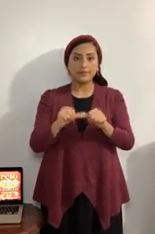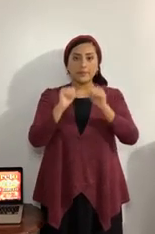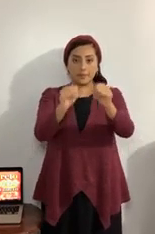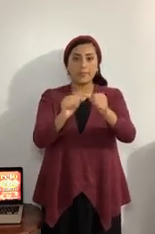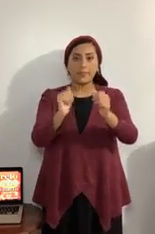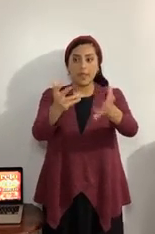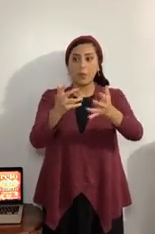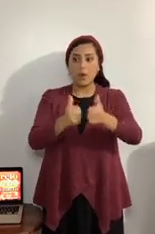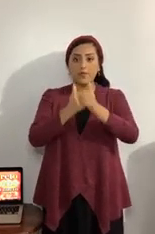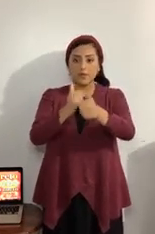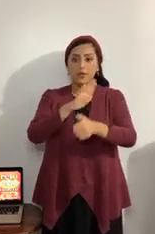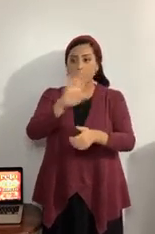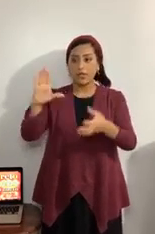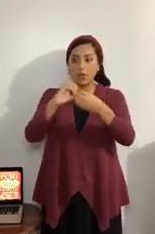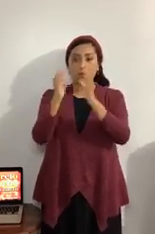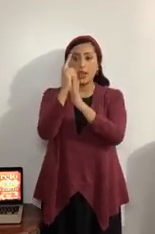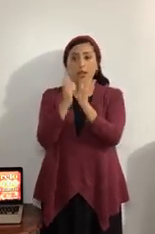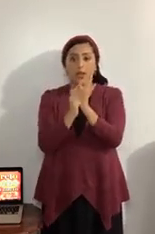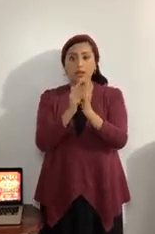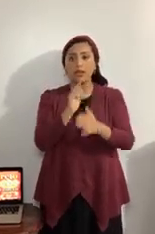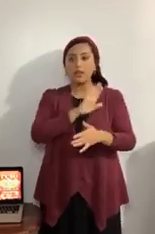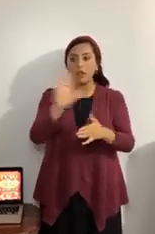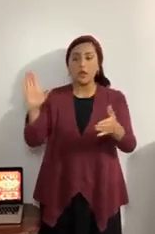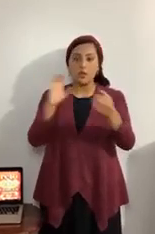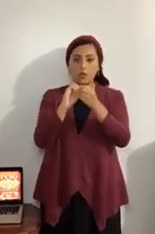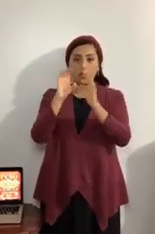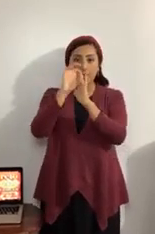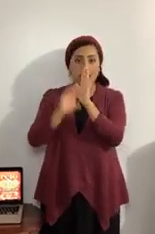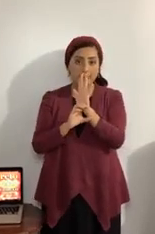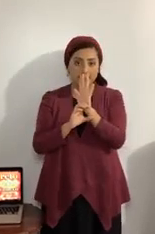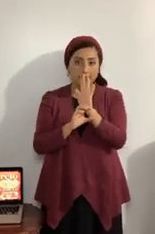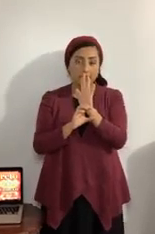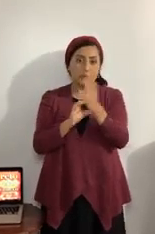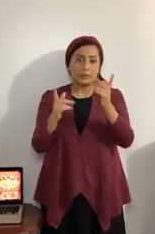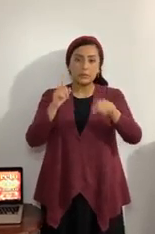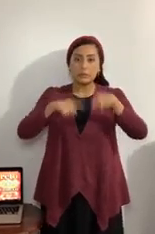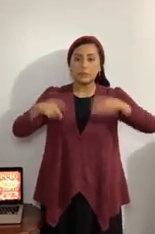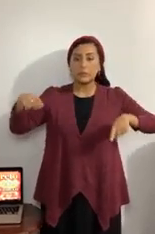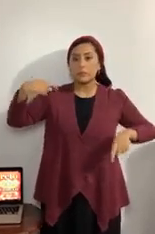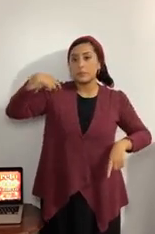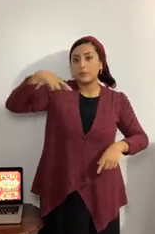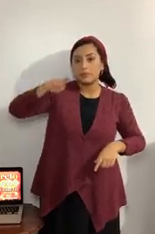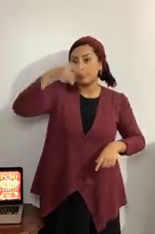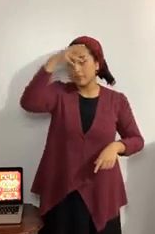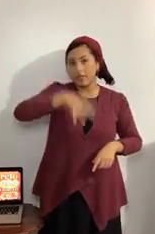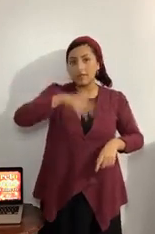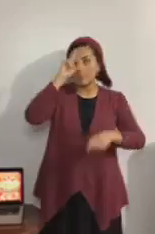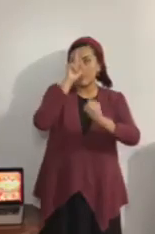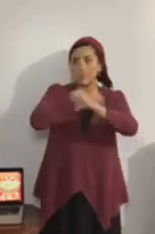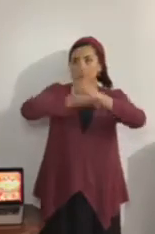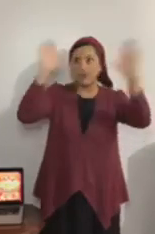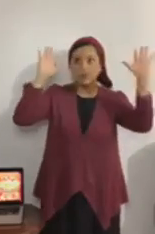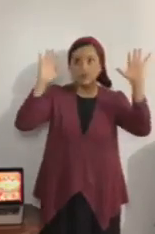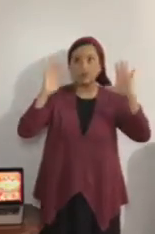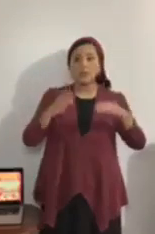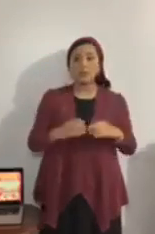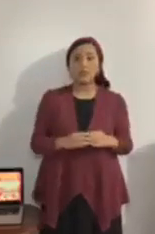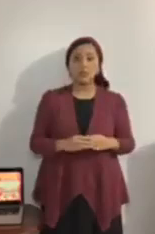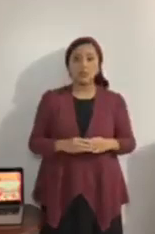siguiendo sus propias leyes, sus propios mandamientos, las denominaciones de hombres, los mandamientos de hombres, pero